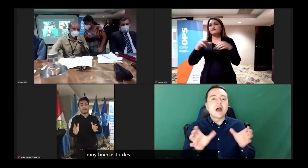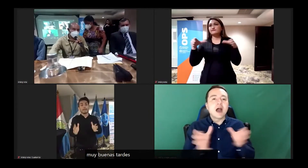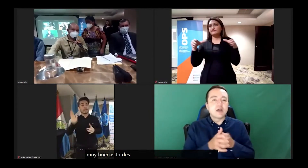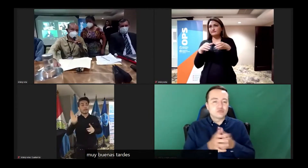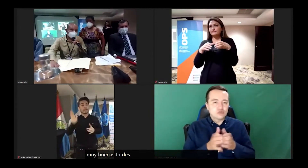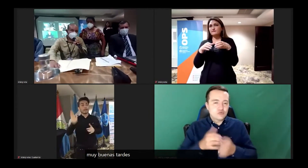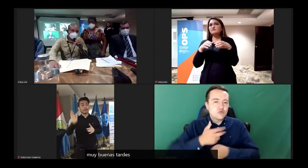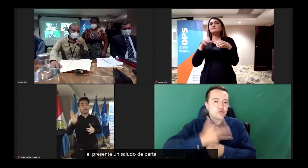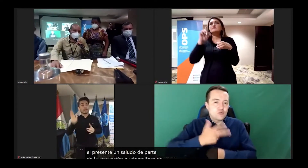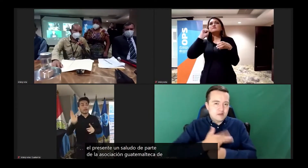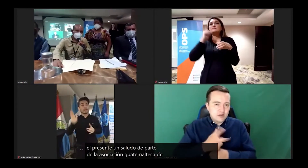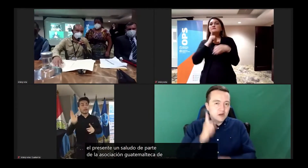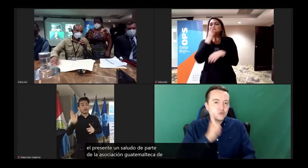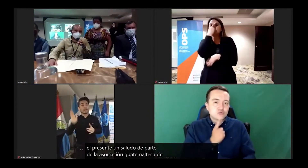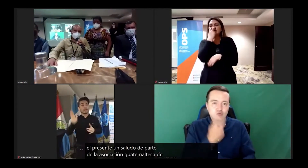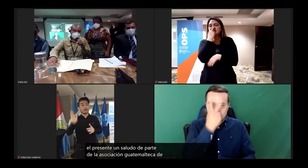AguaSord. Y